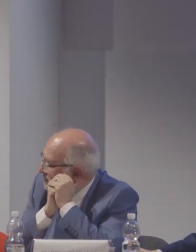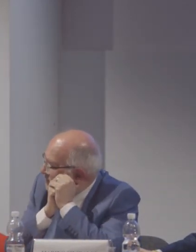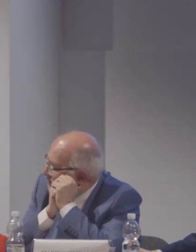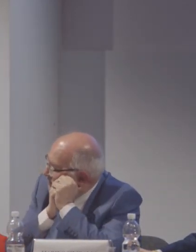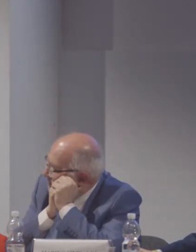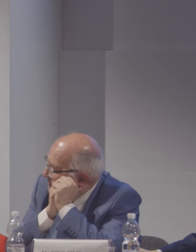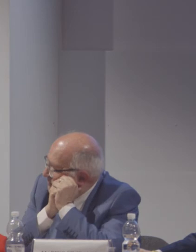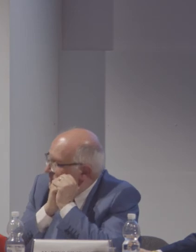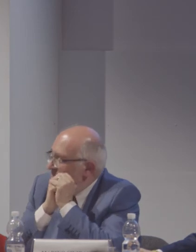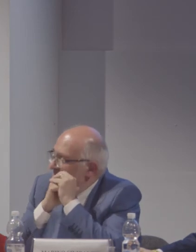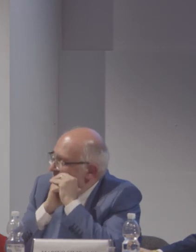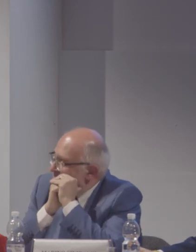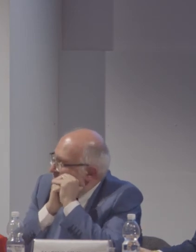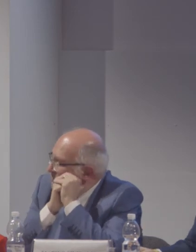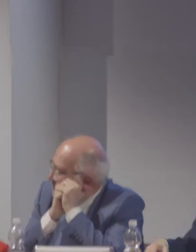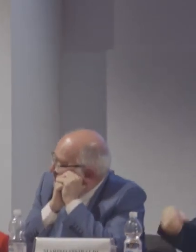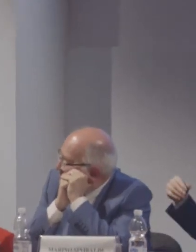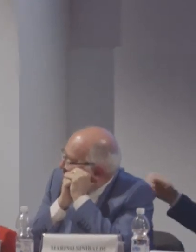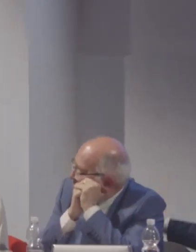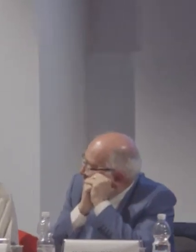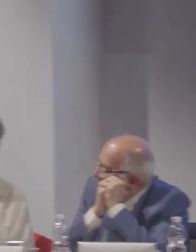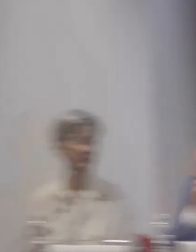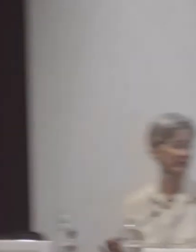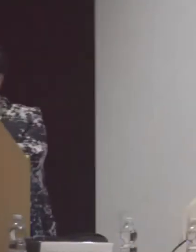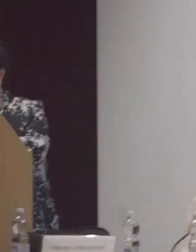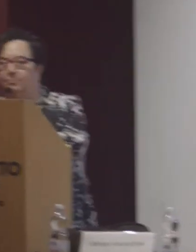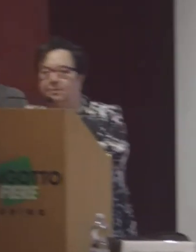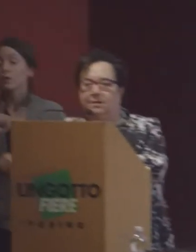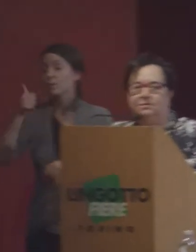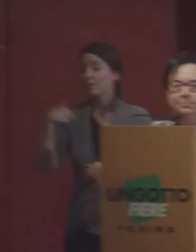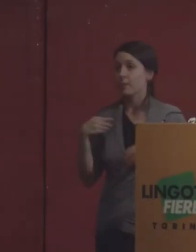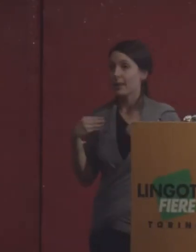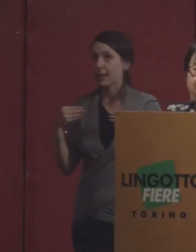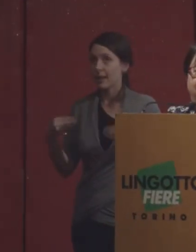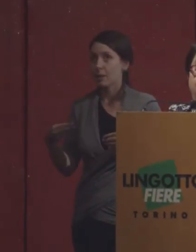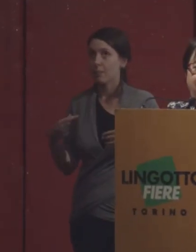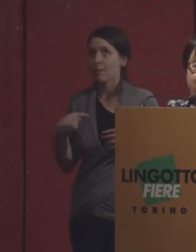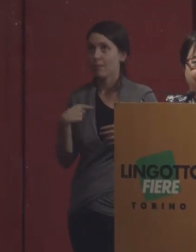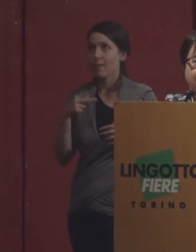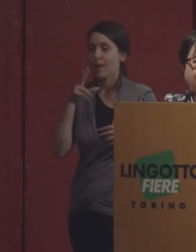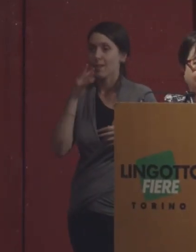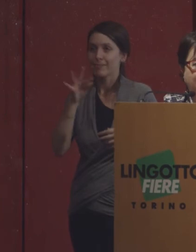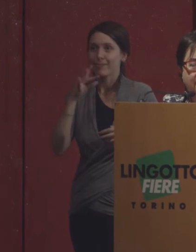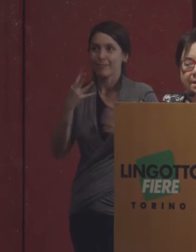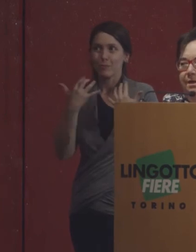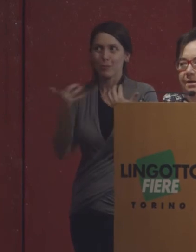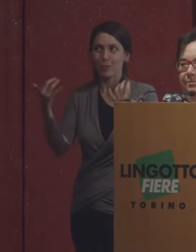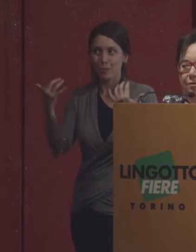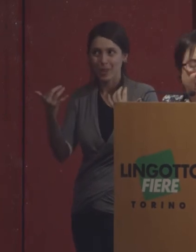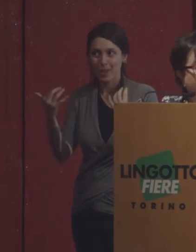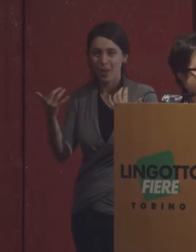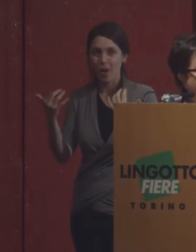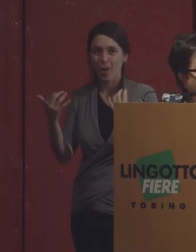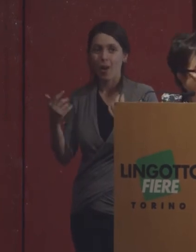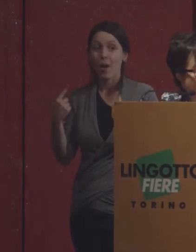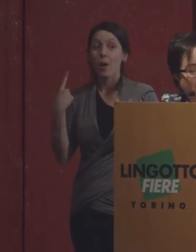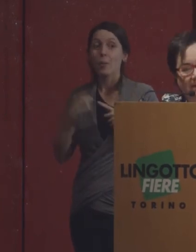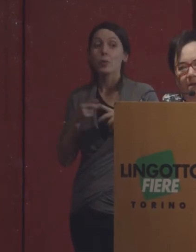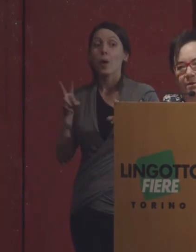Grazie innanzitutto a tutti, credo che sia la prima volta che io riesco a prendere la parola in pubblico per un tema